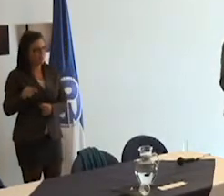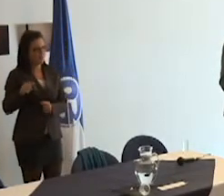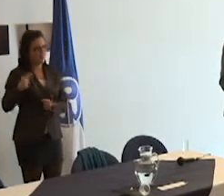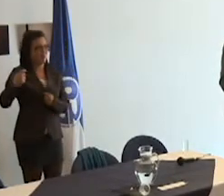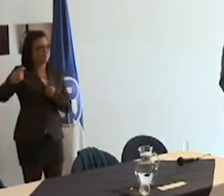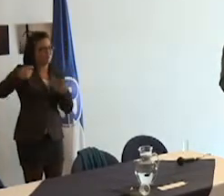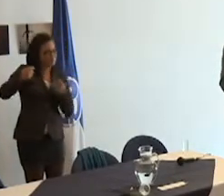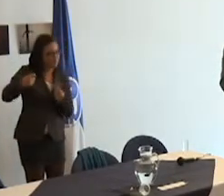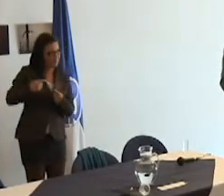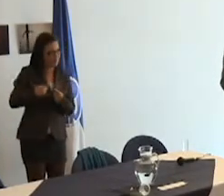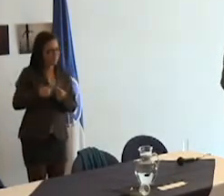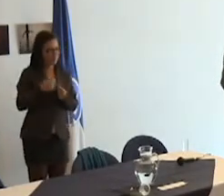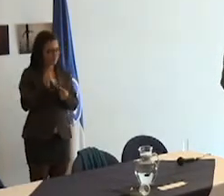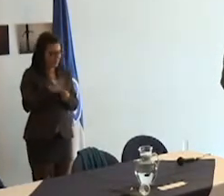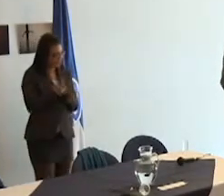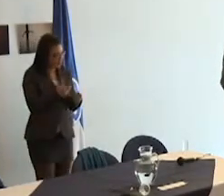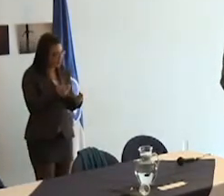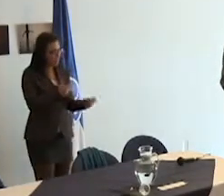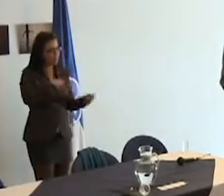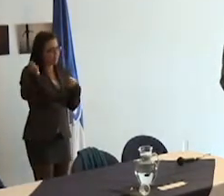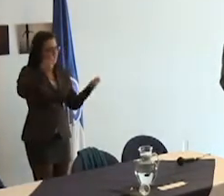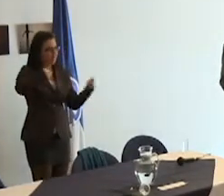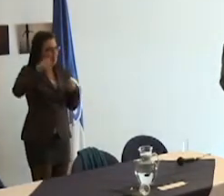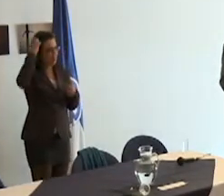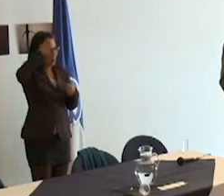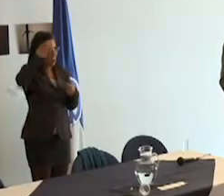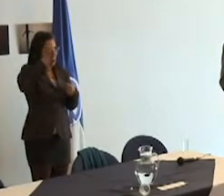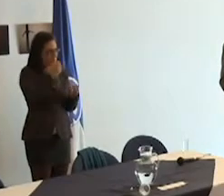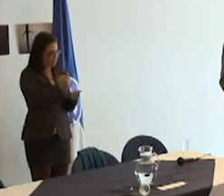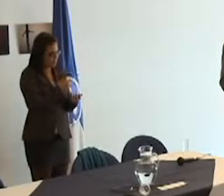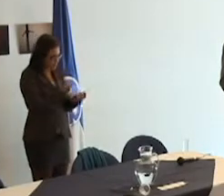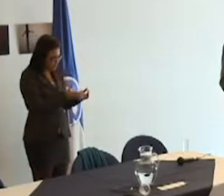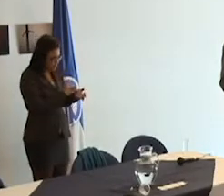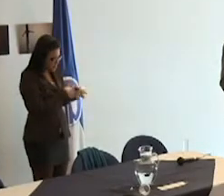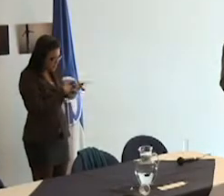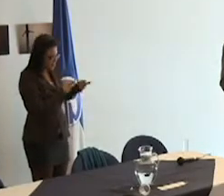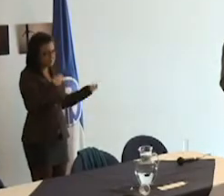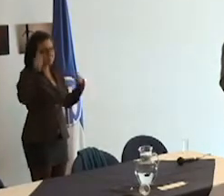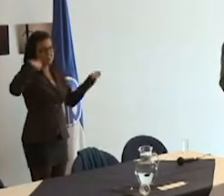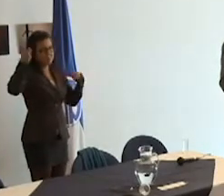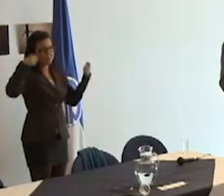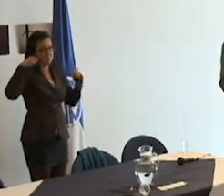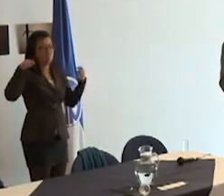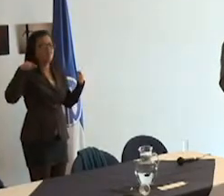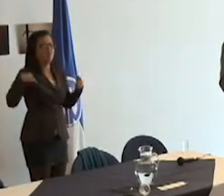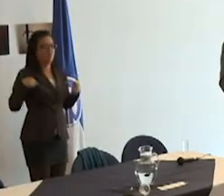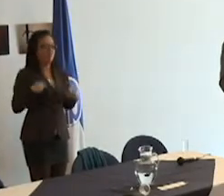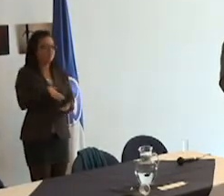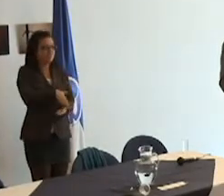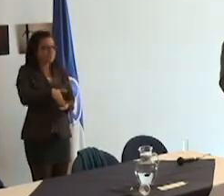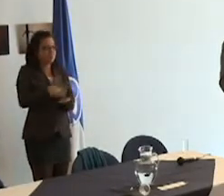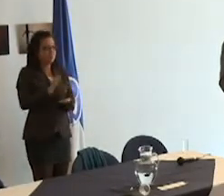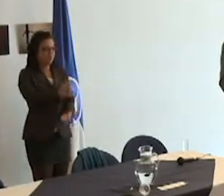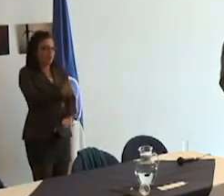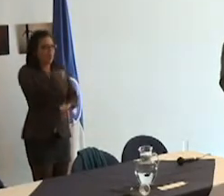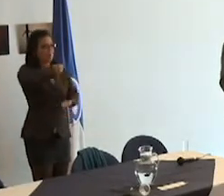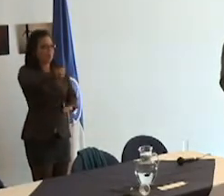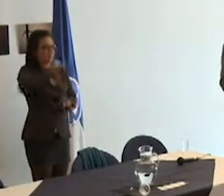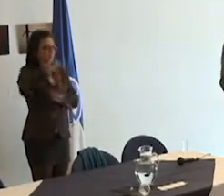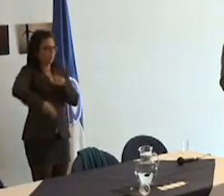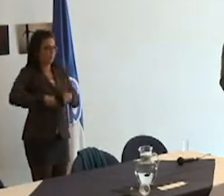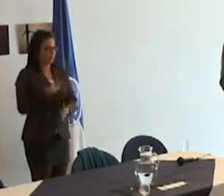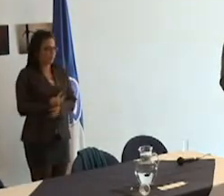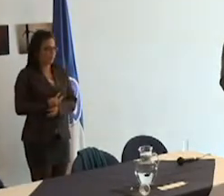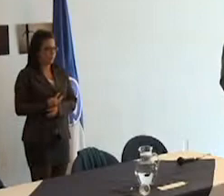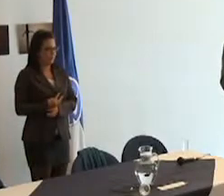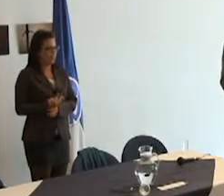las mercancías que salían de las colonias hacia Europa, esta se convirtió en el centro del capitalismo mundial, lo que